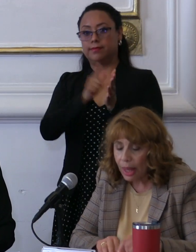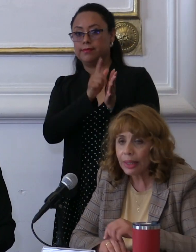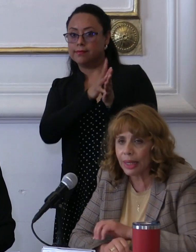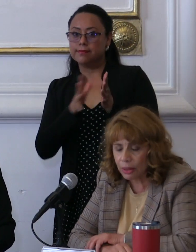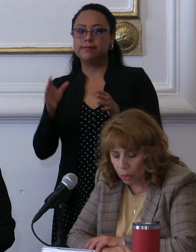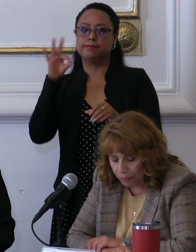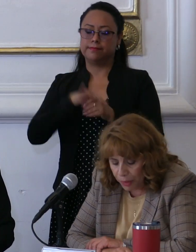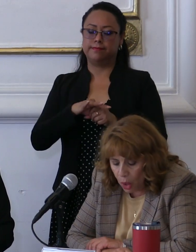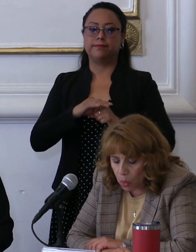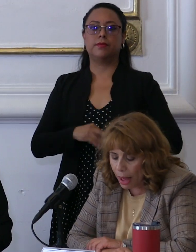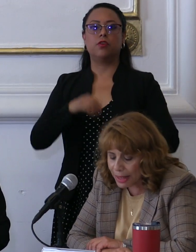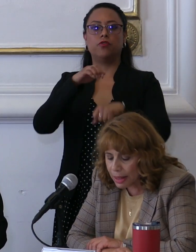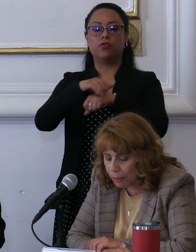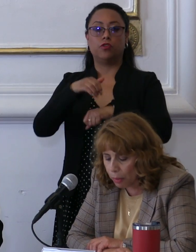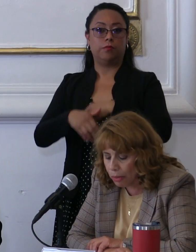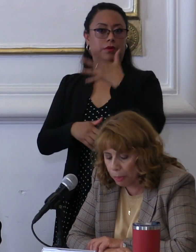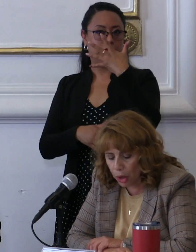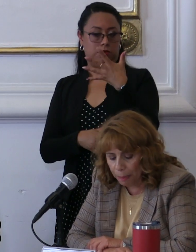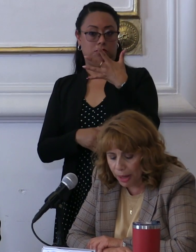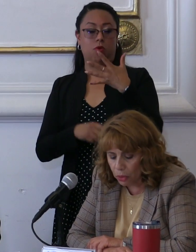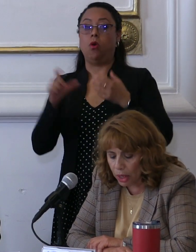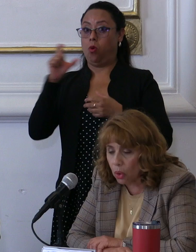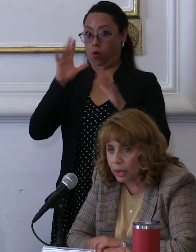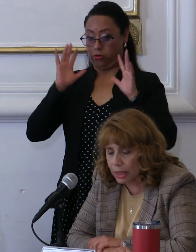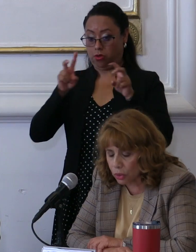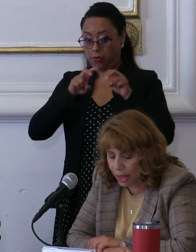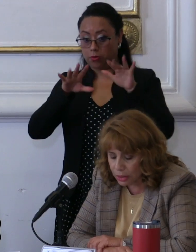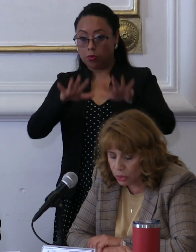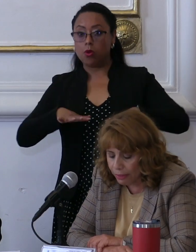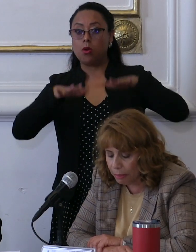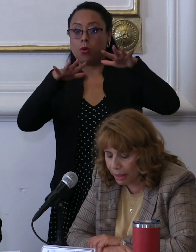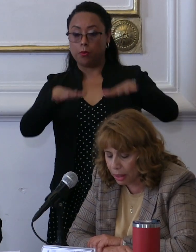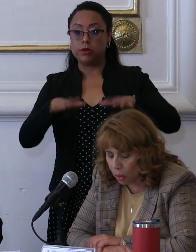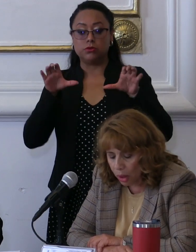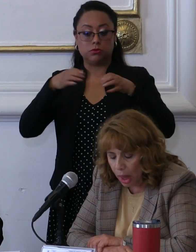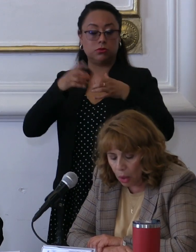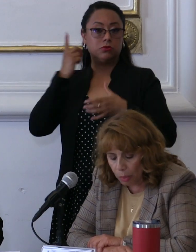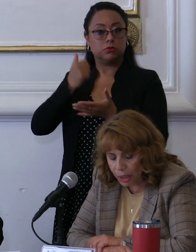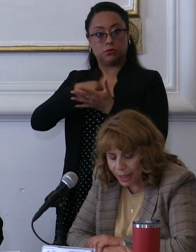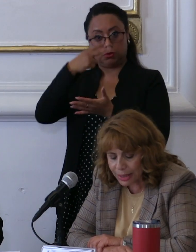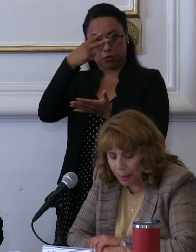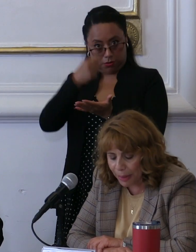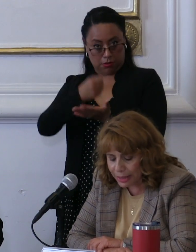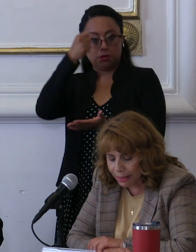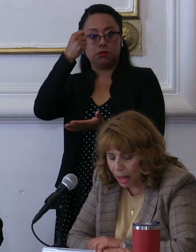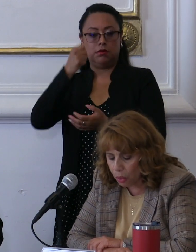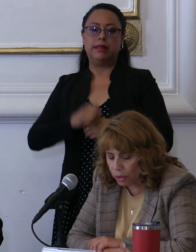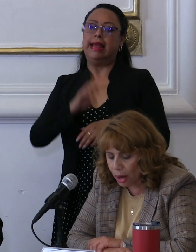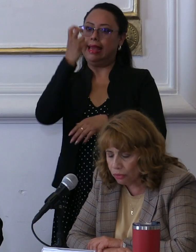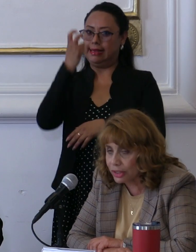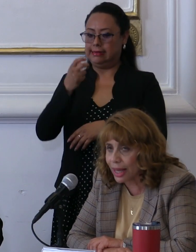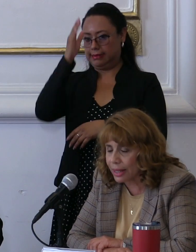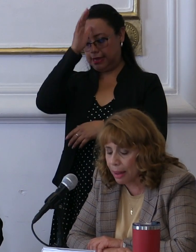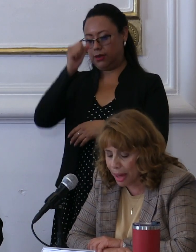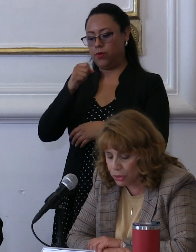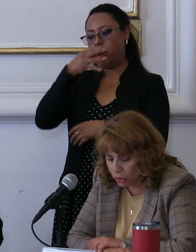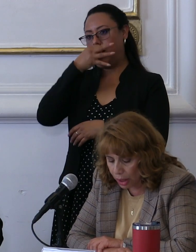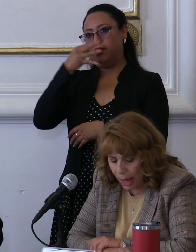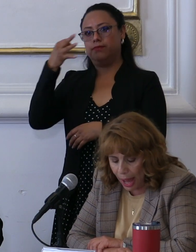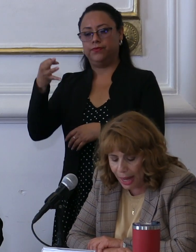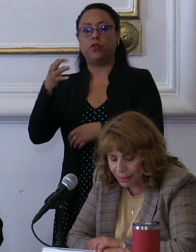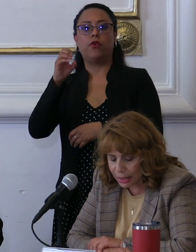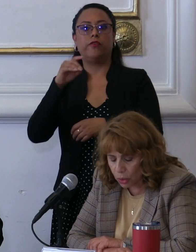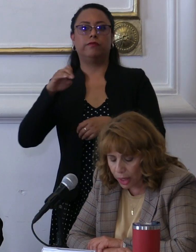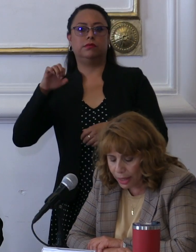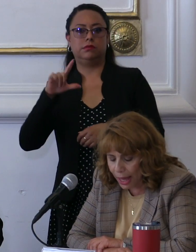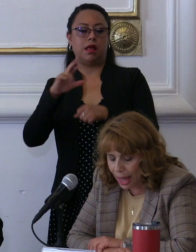legislatura. Quinto, una vez aprobado por el Pleno del Congreso de la Ciudad de México, comuníquese al presente acuerdo a la Oficialía Mayor,